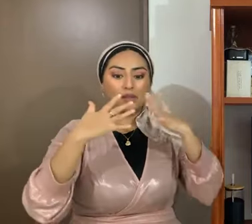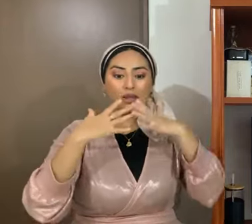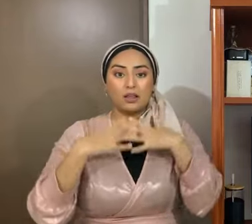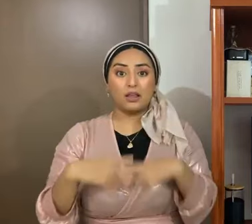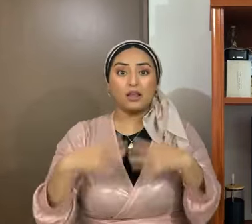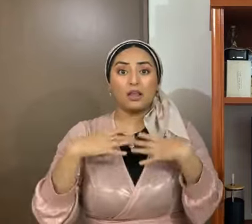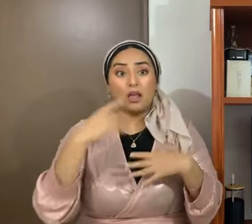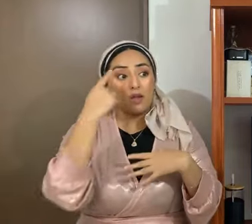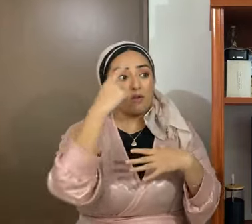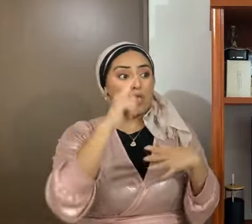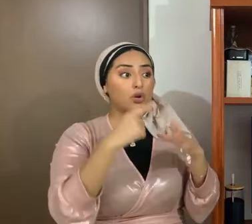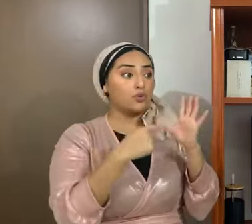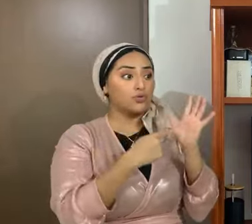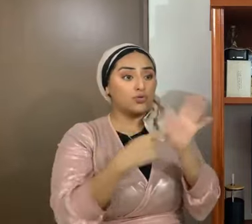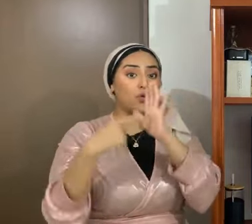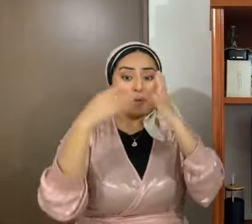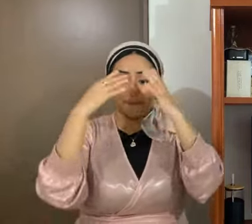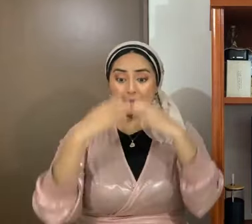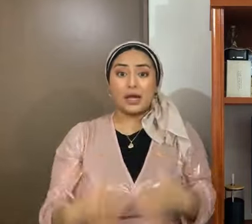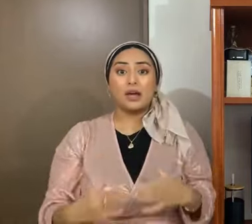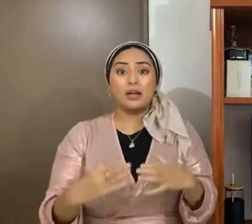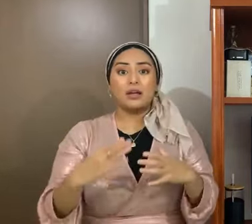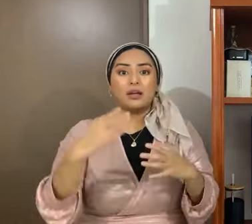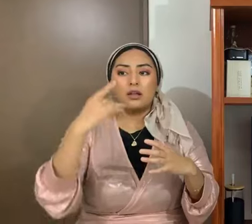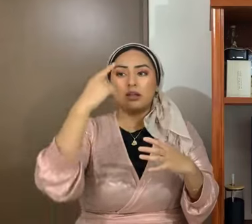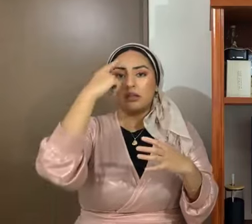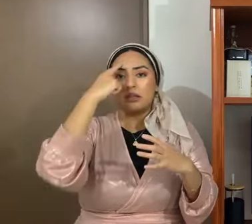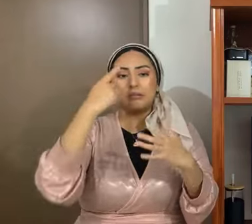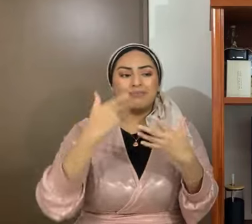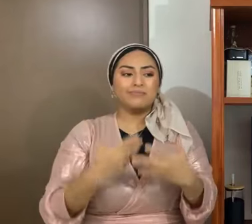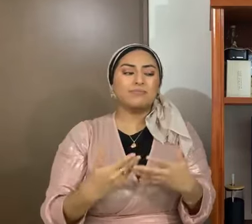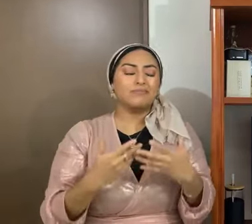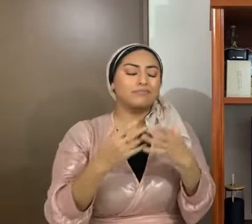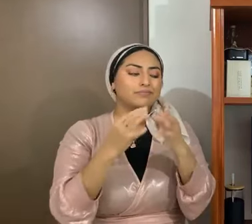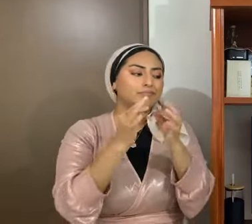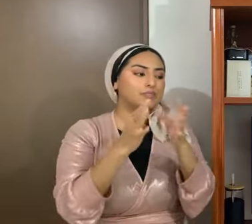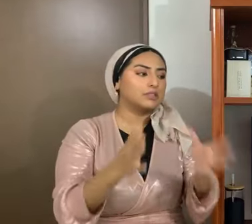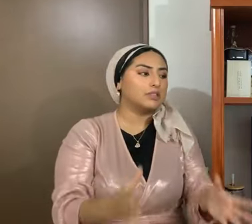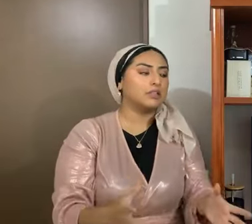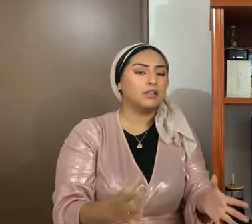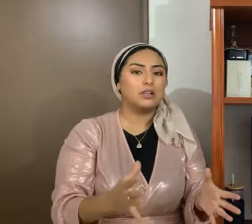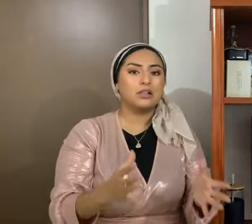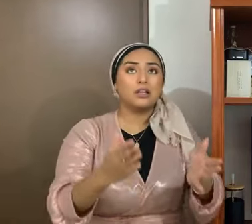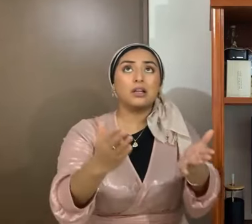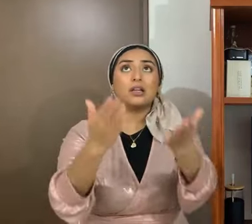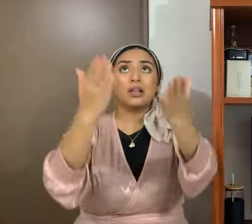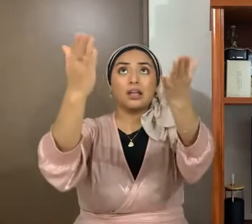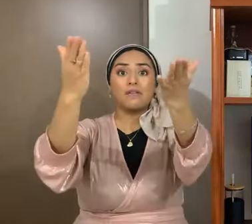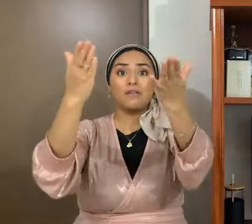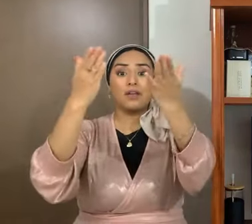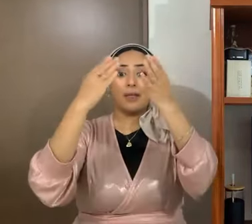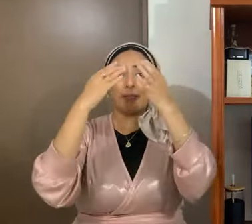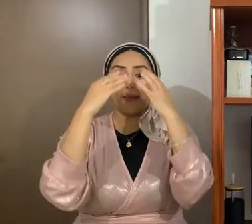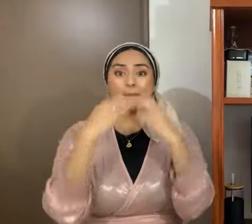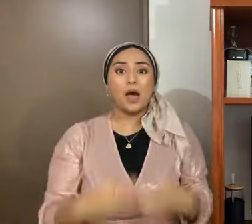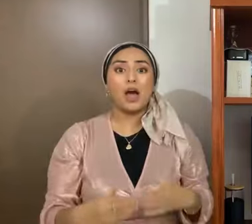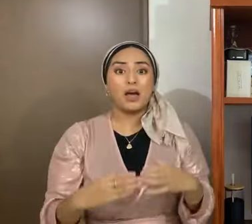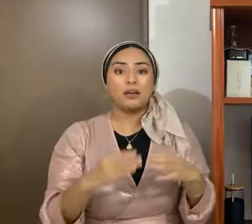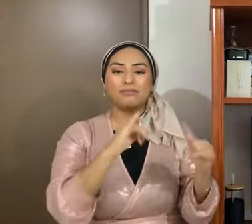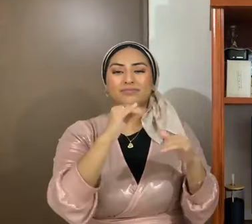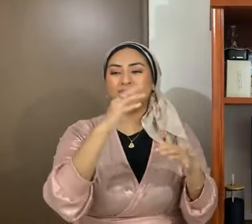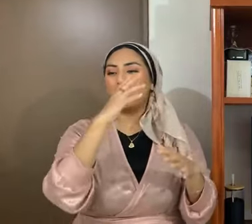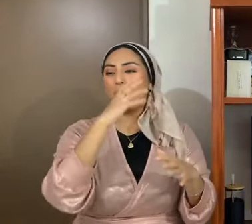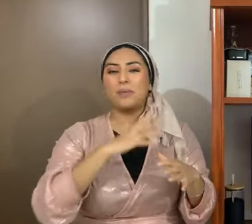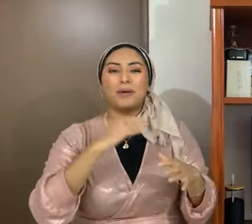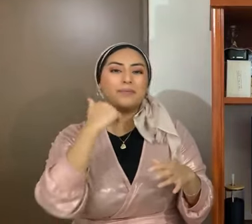viste para mostrar su cuerpo, piensa que no tiene valor, y entonces ofrece su cuerpo como una